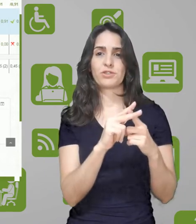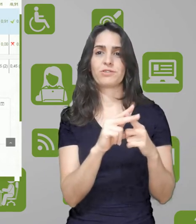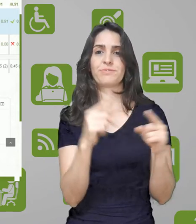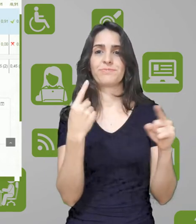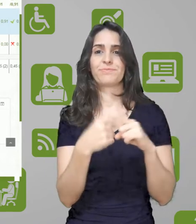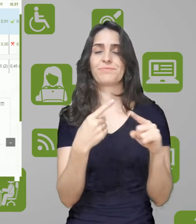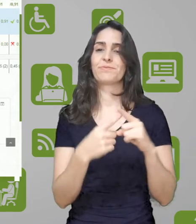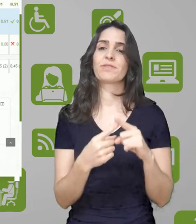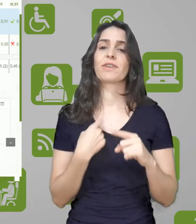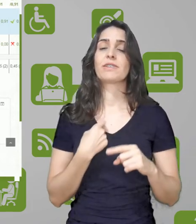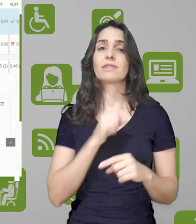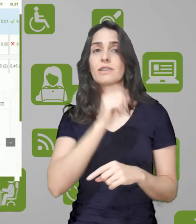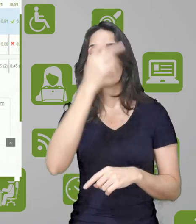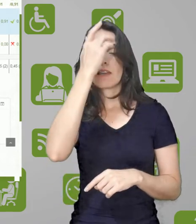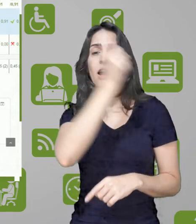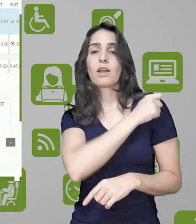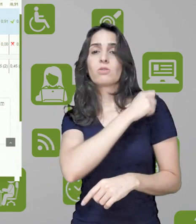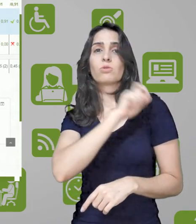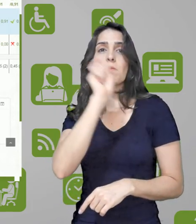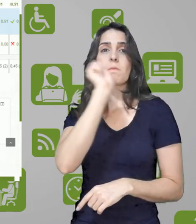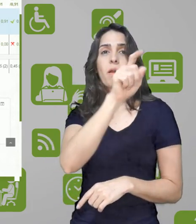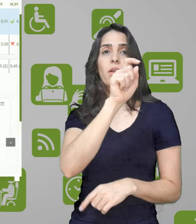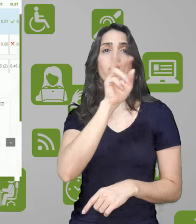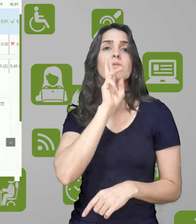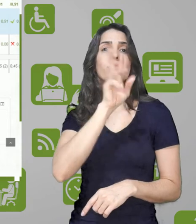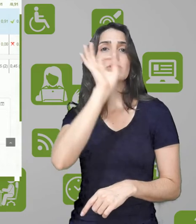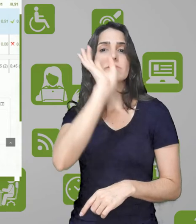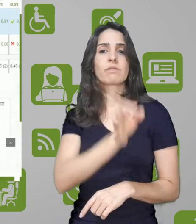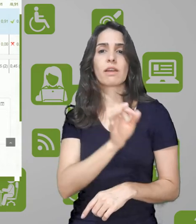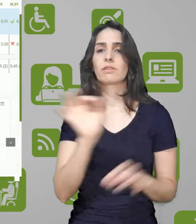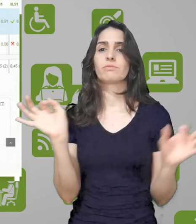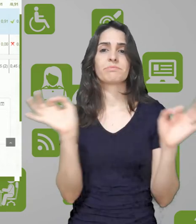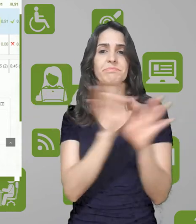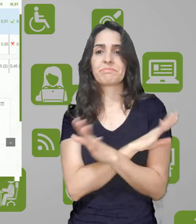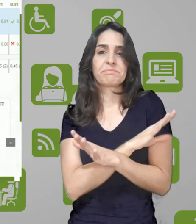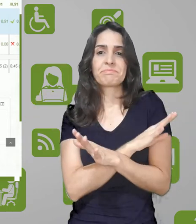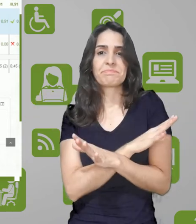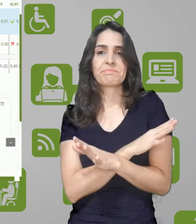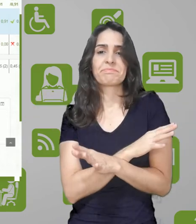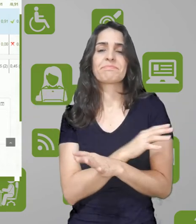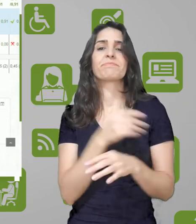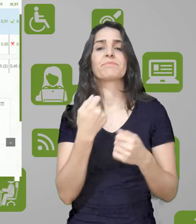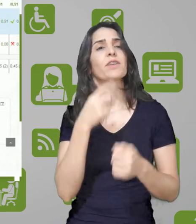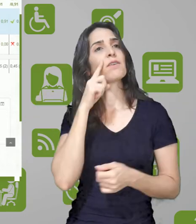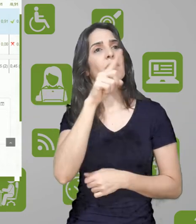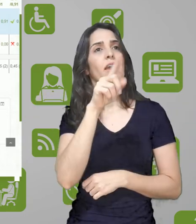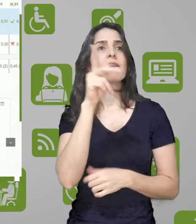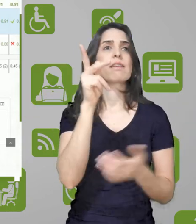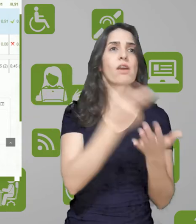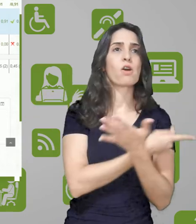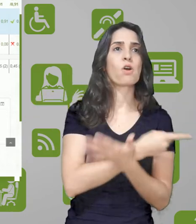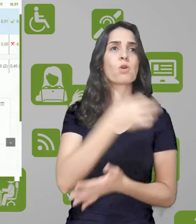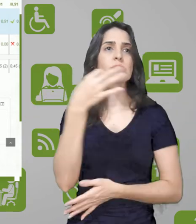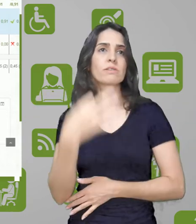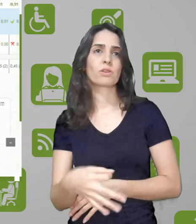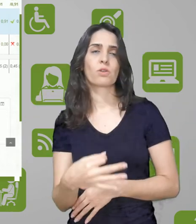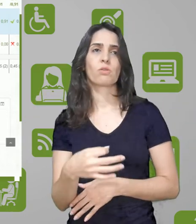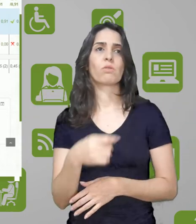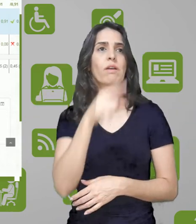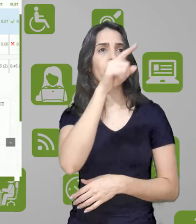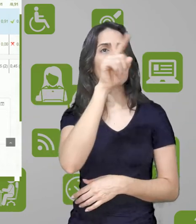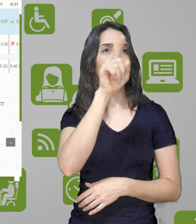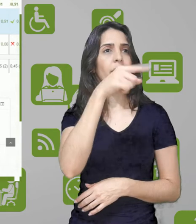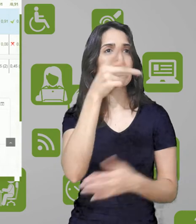questão configurada com as respostas e tudo mais ela já vão estar corrigidas Então você já vai poder ver aqui que o aluno errou essa